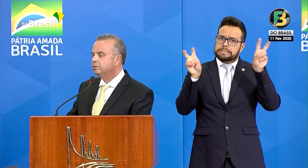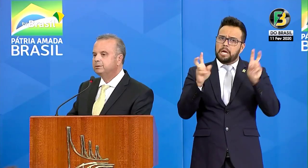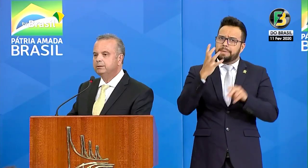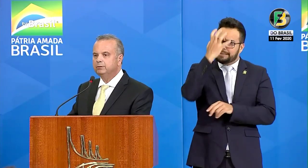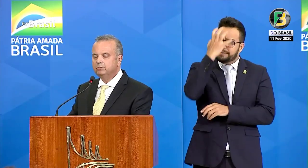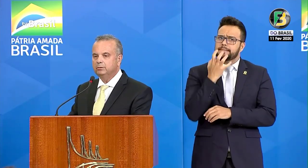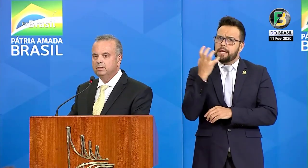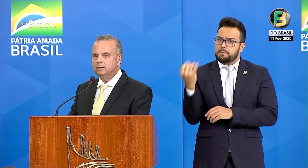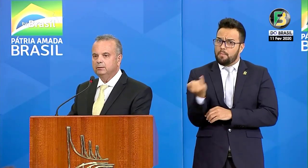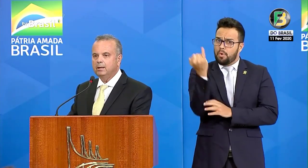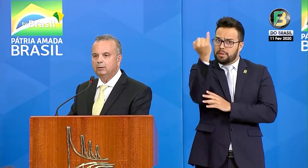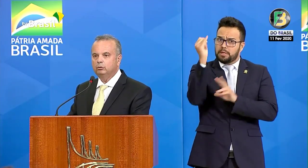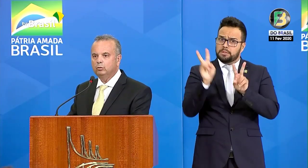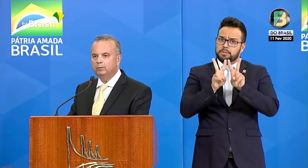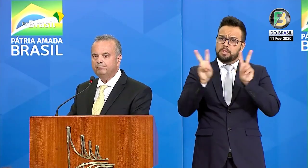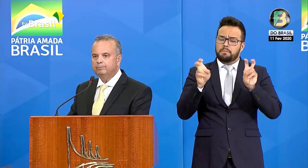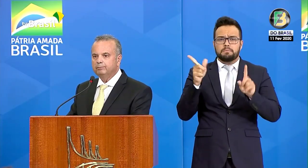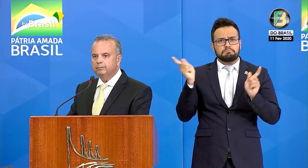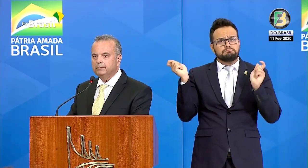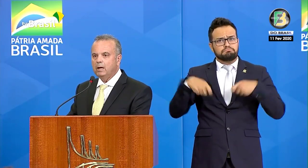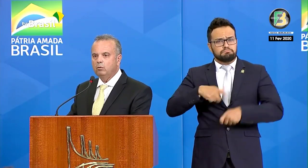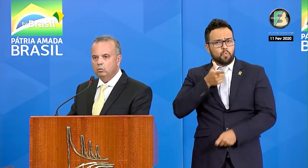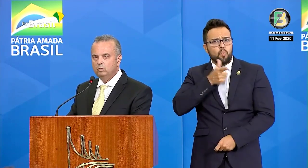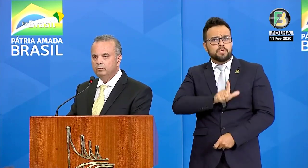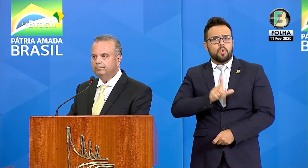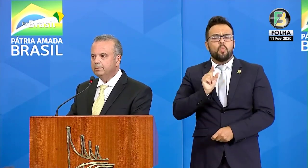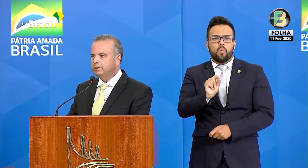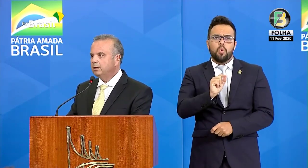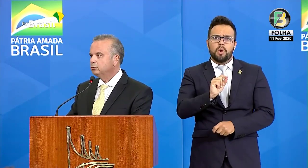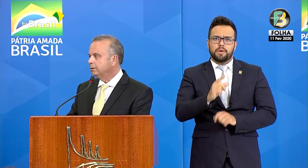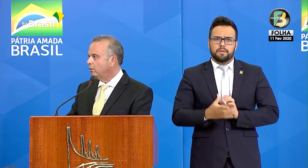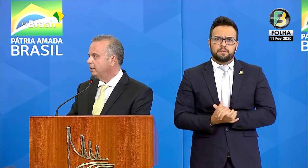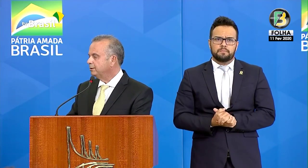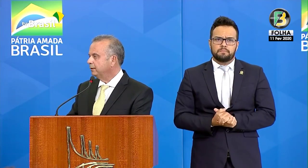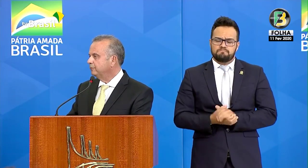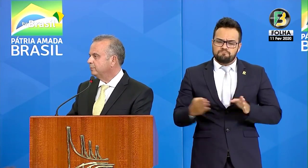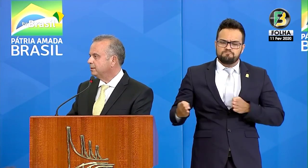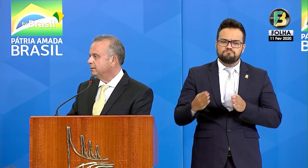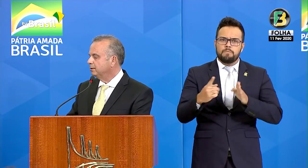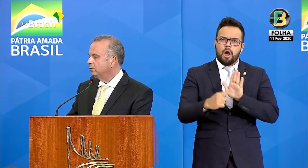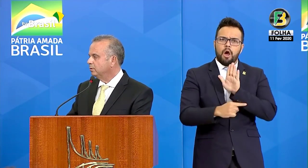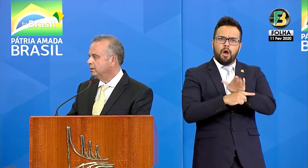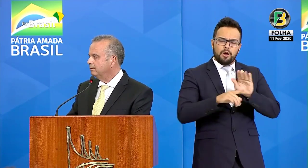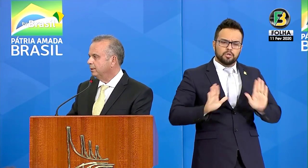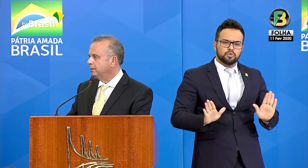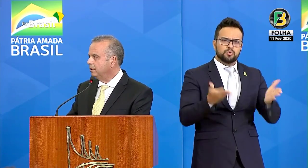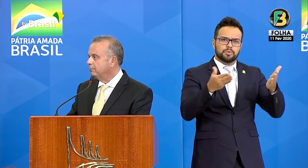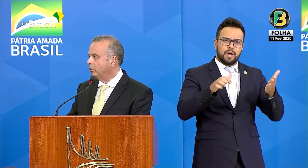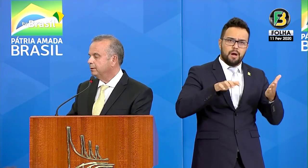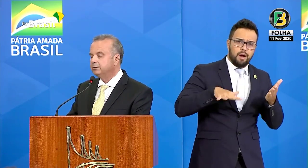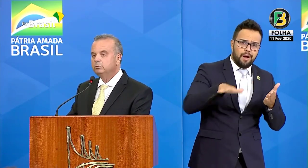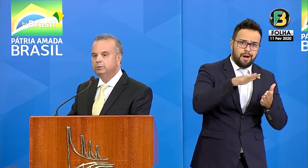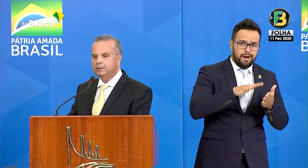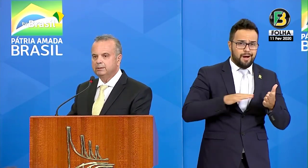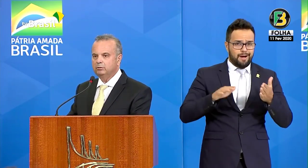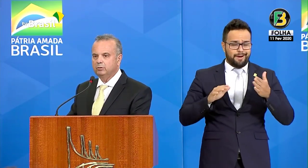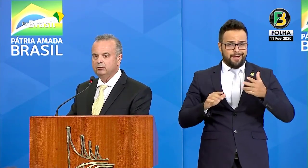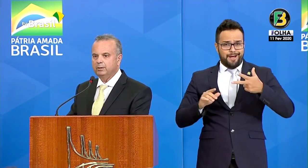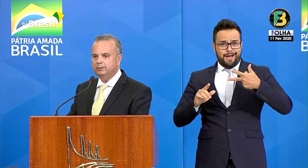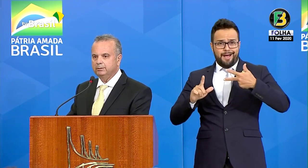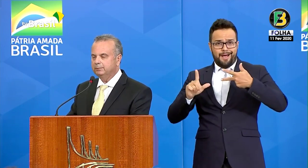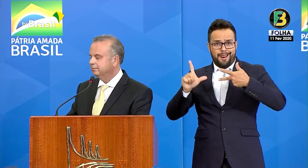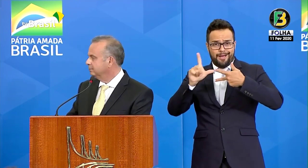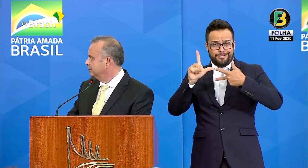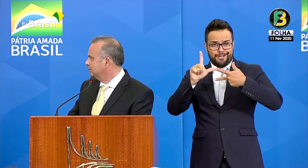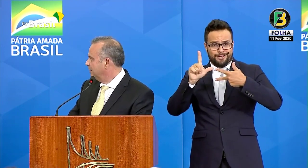relevantes, tem conseguido dar tom, dar rumo e ajudar o Legislativo brasileiro a empreender importantes mudanças no